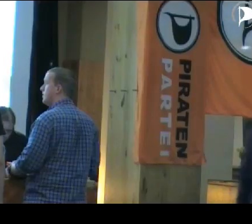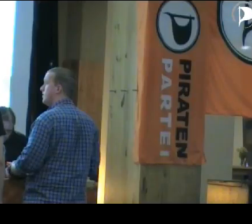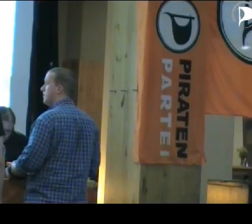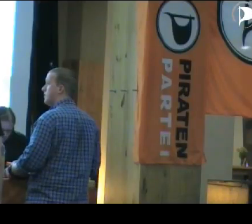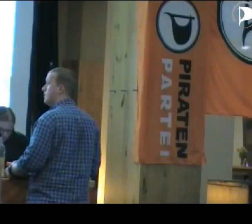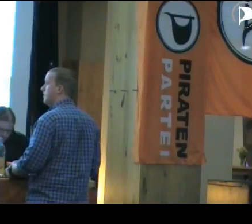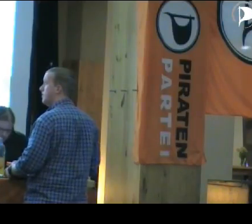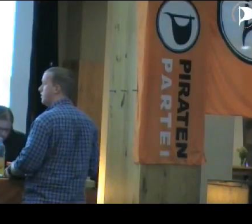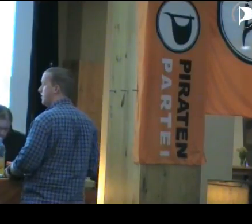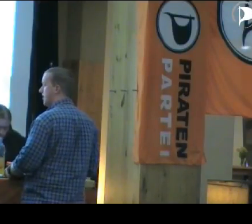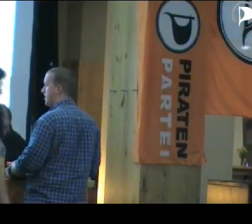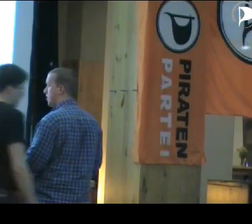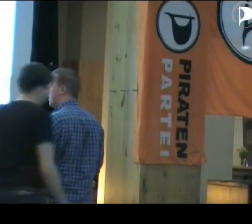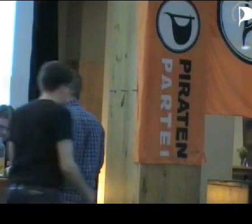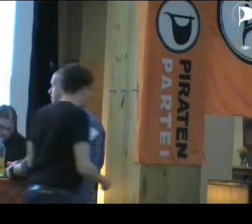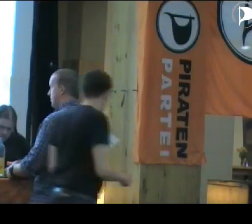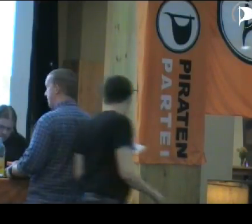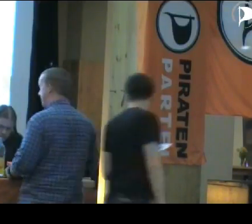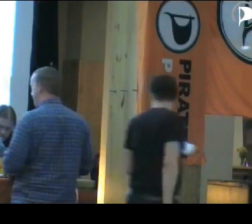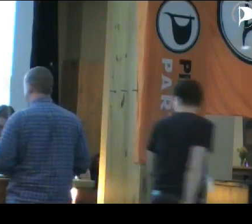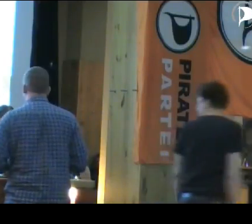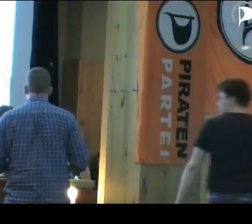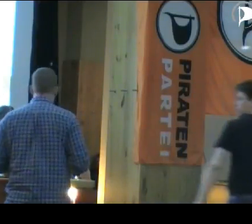welche aussichten weiter nach wien kommen